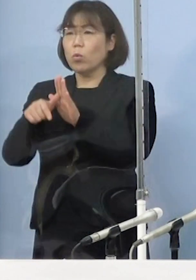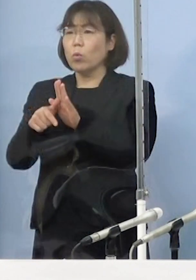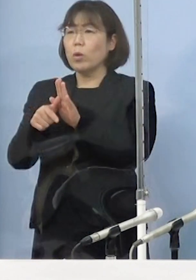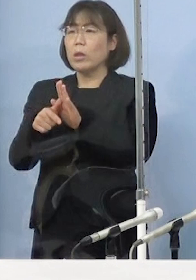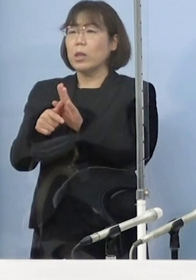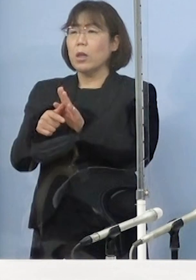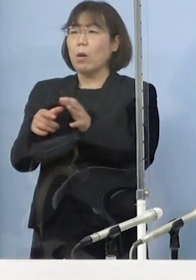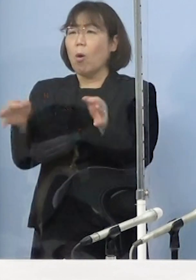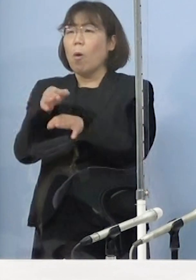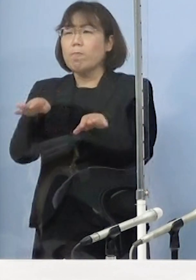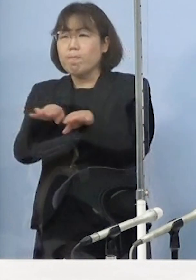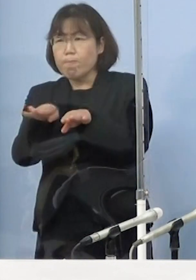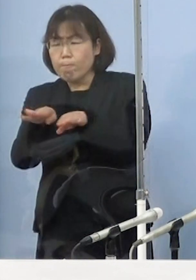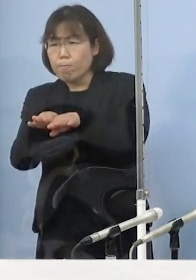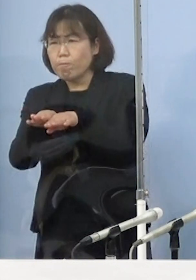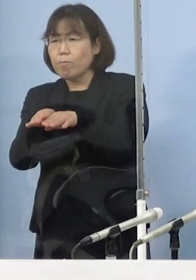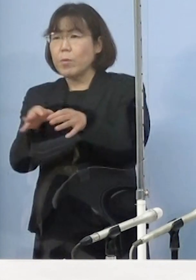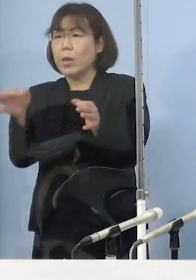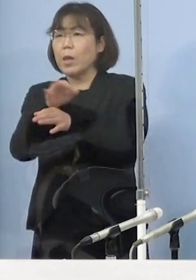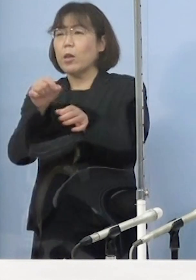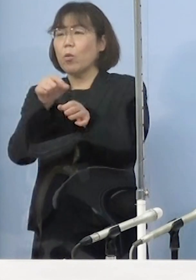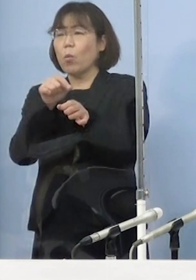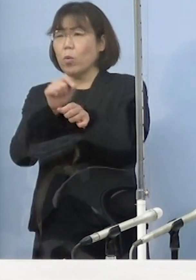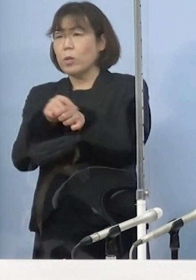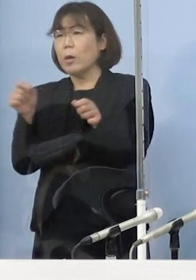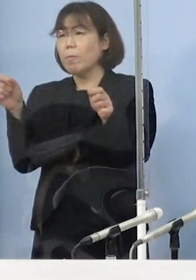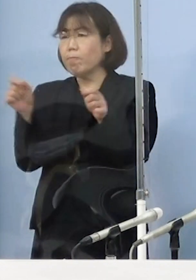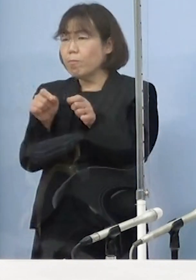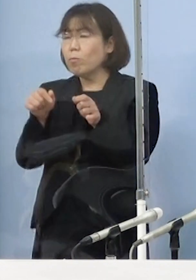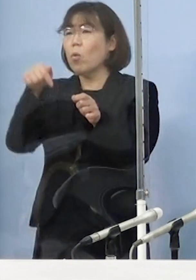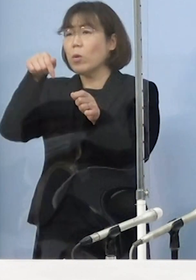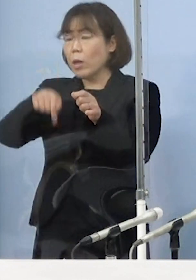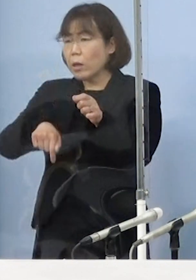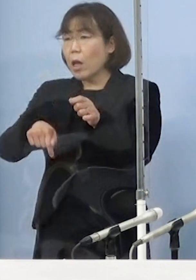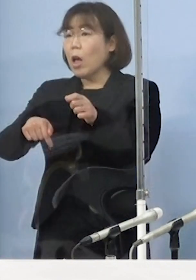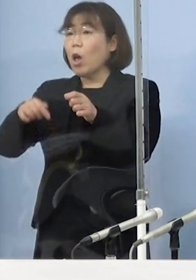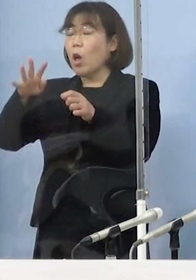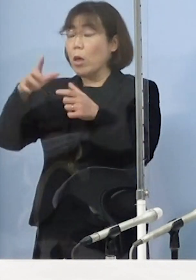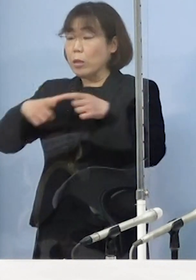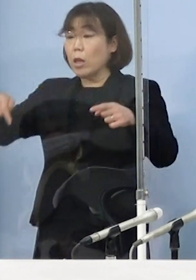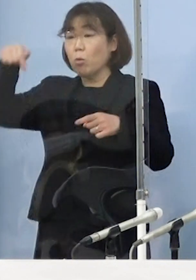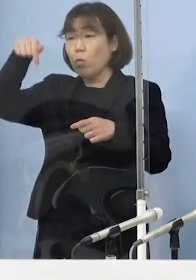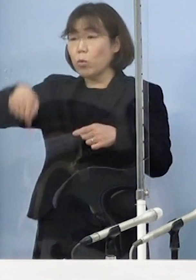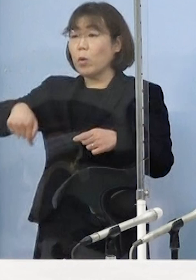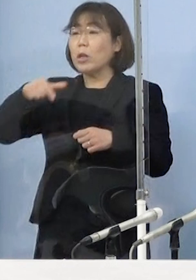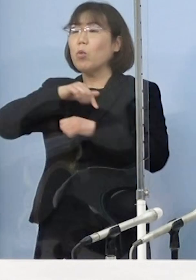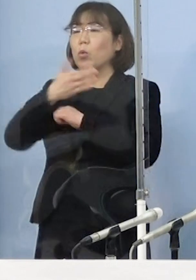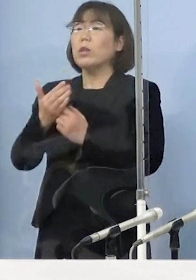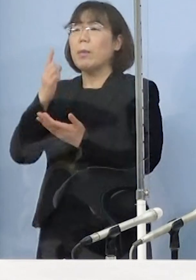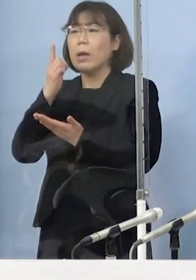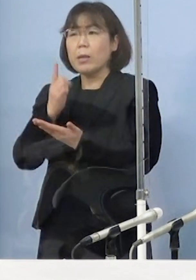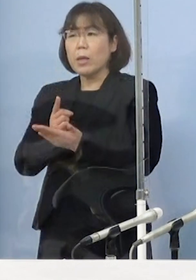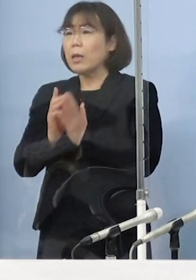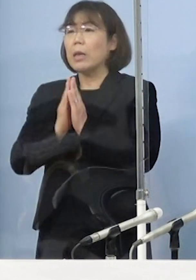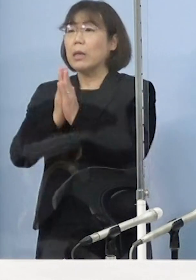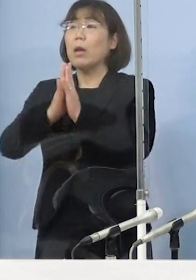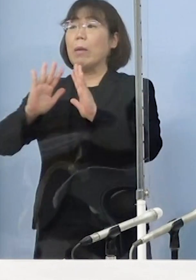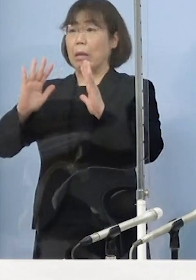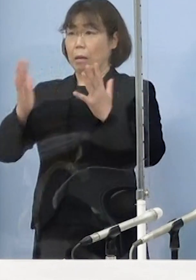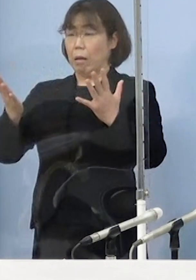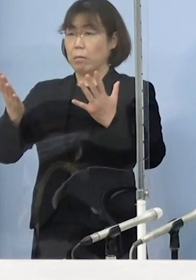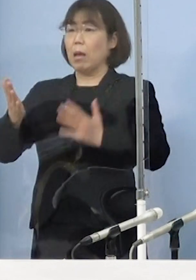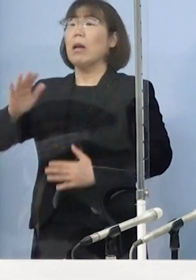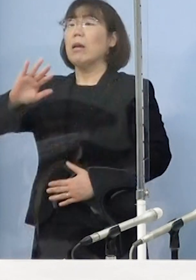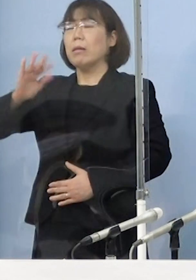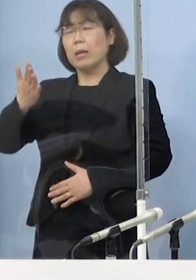要請、あるいは時短の要請を47都道府県唯一、徳島県がかけなかったわけでありますが、